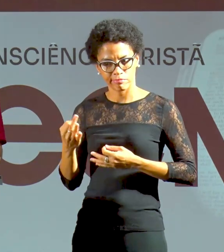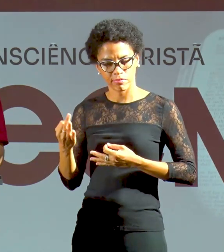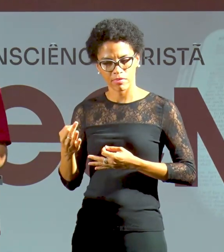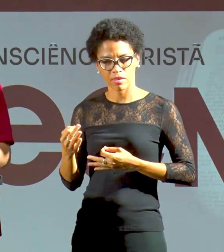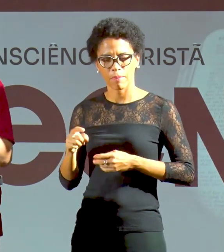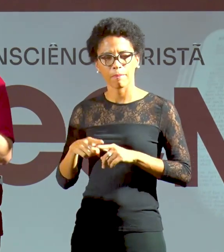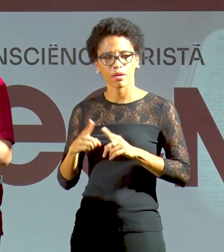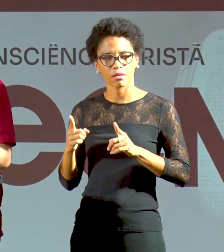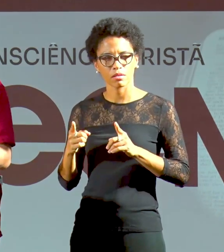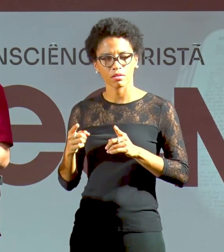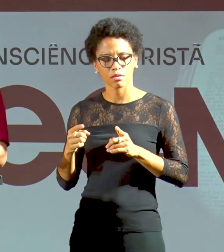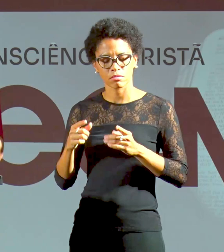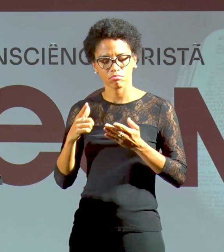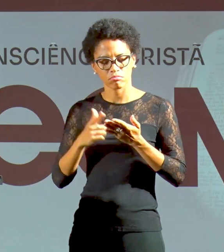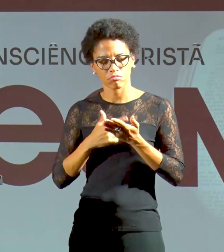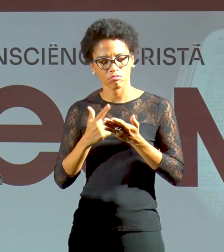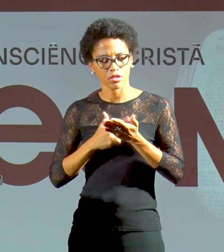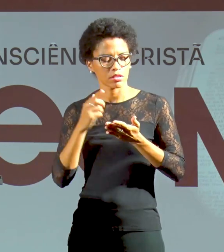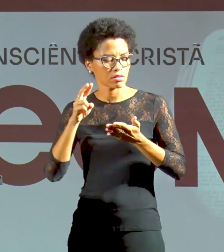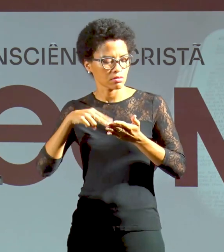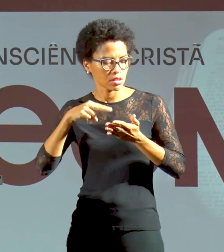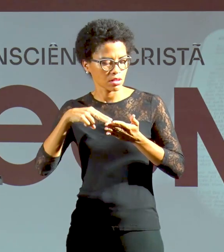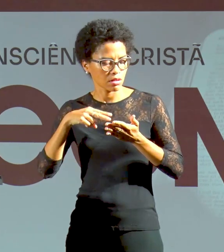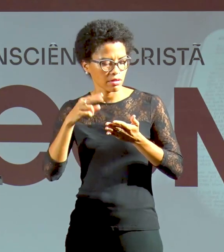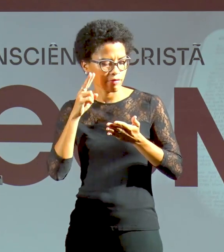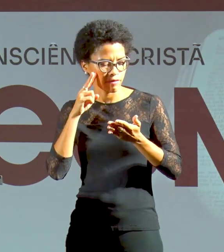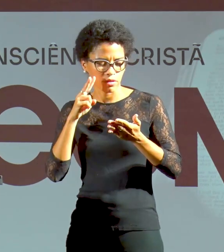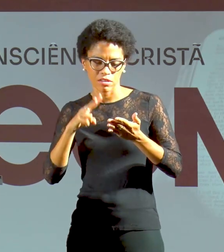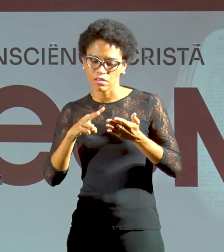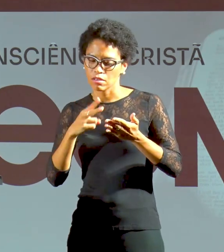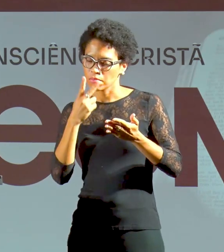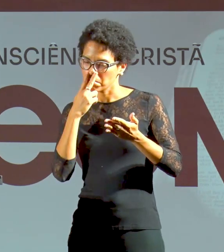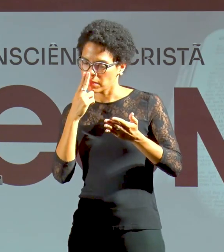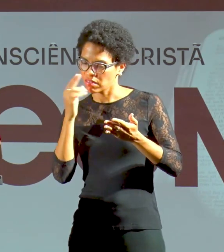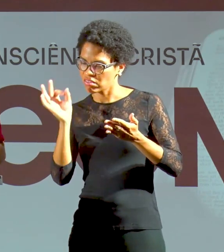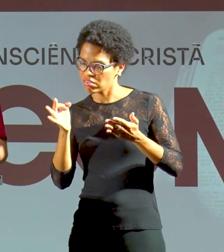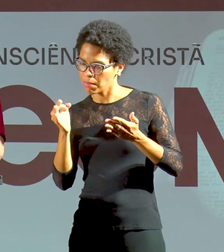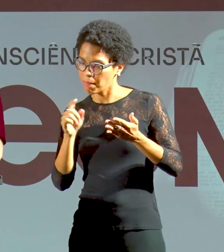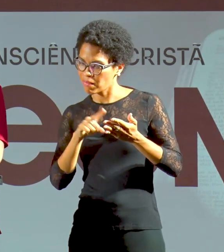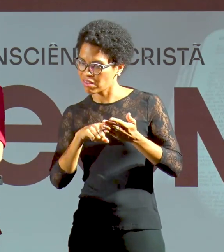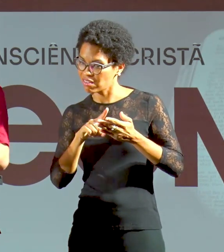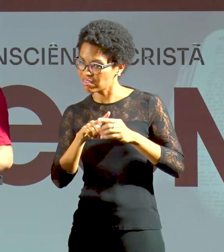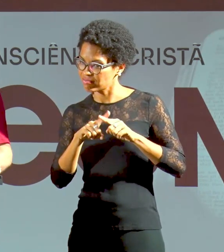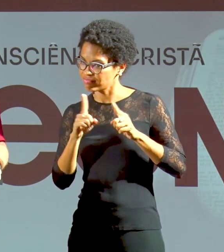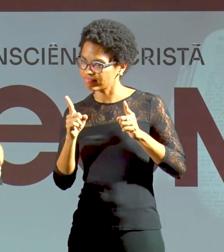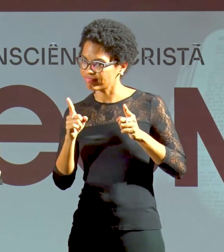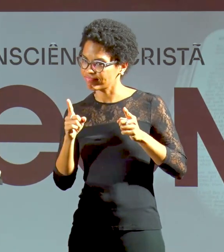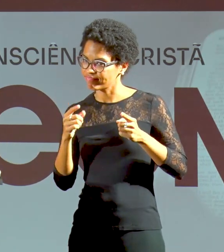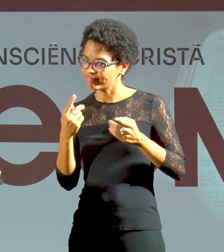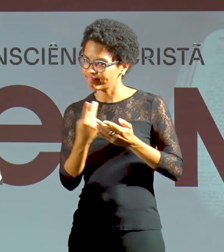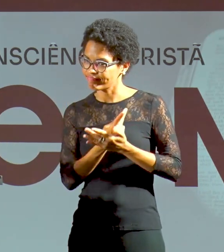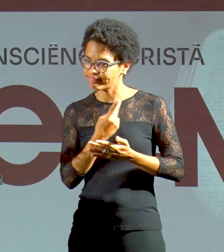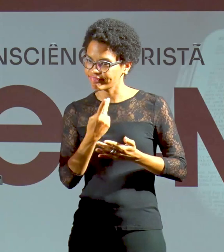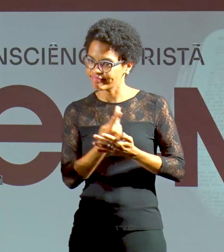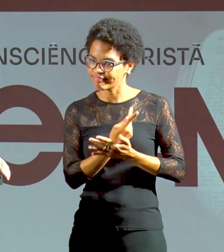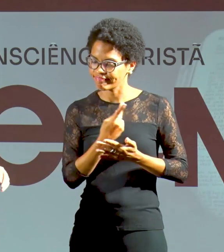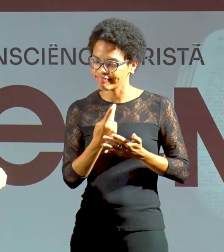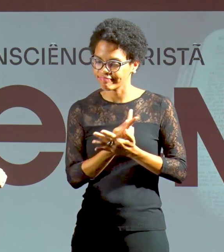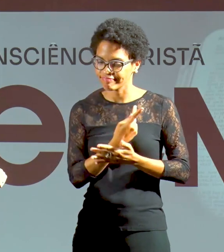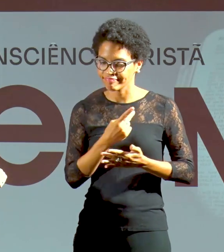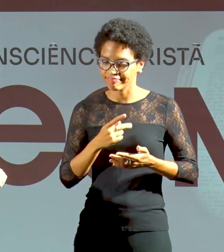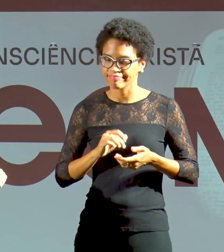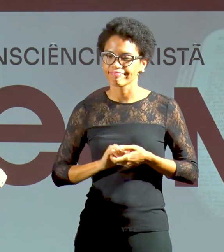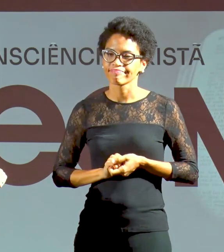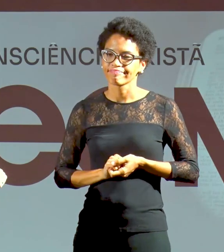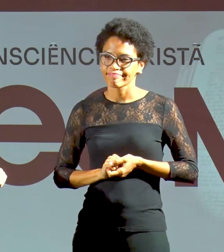vai ler o texto e entender e a gente vê que apesar de parecer não foi o certo tem muita coisa que parece certo mas